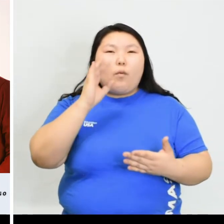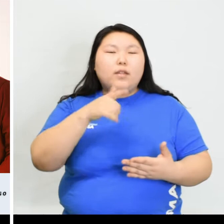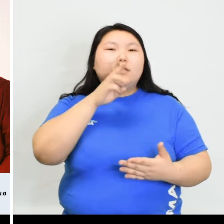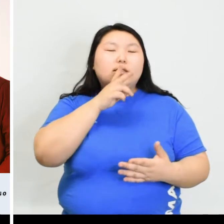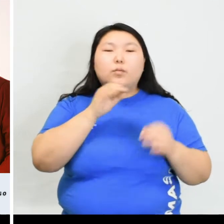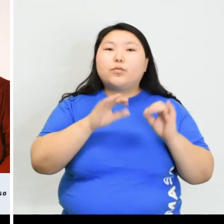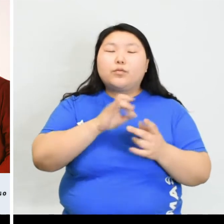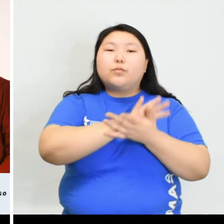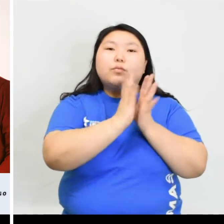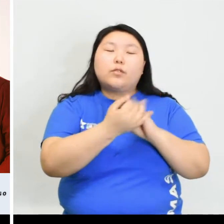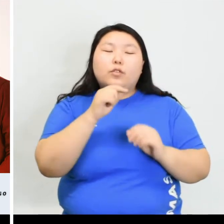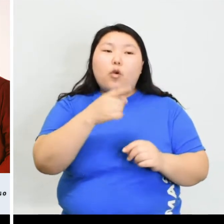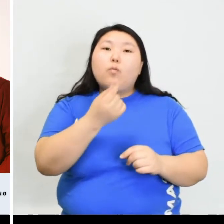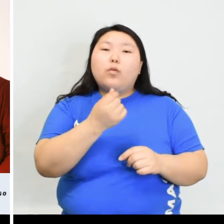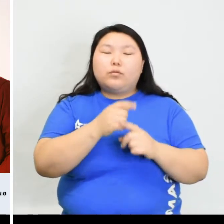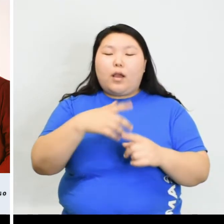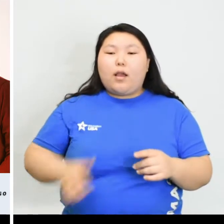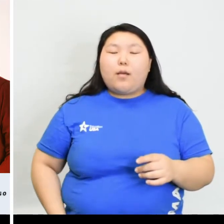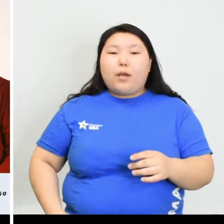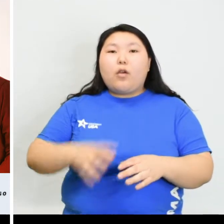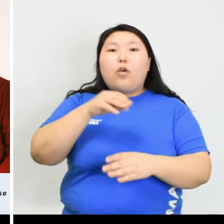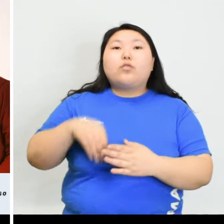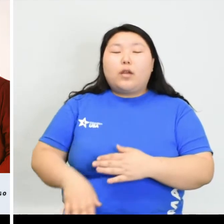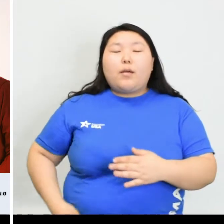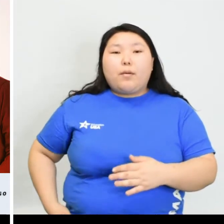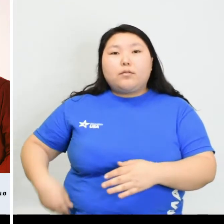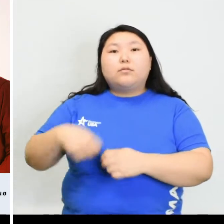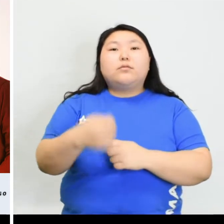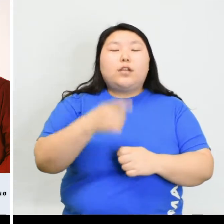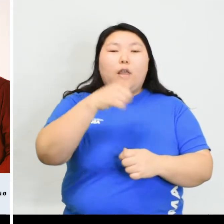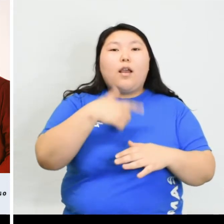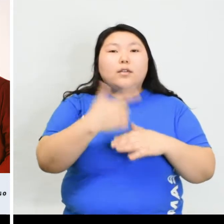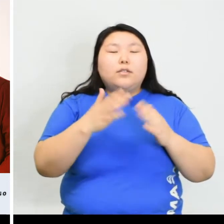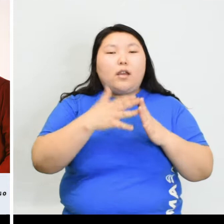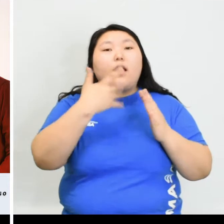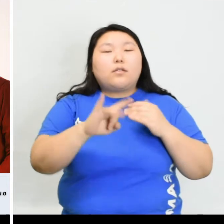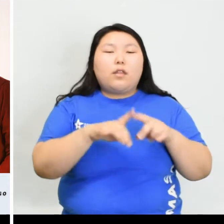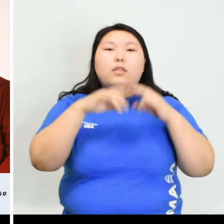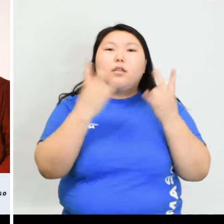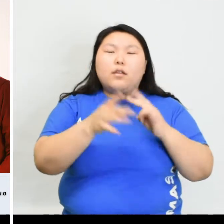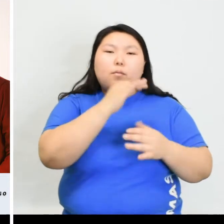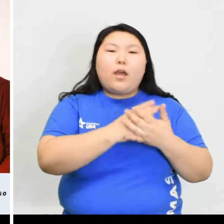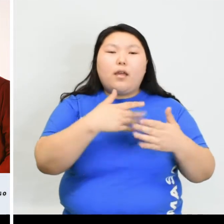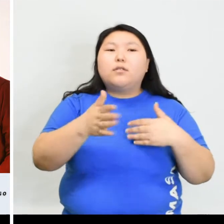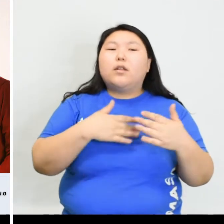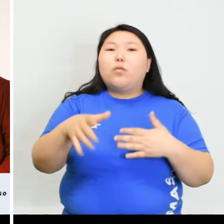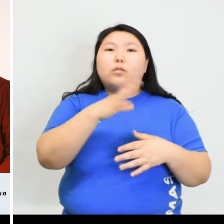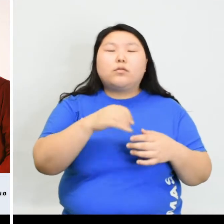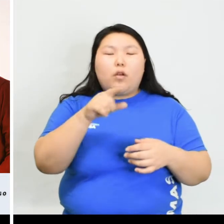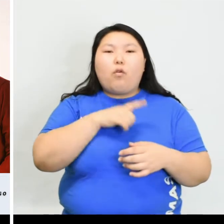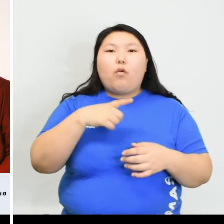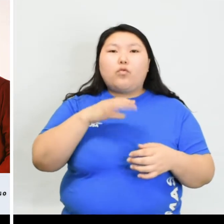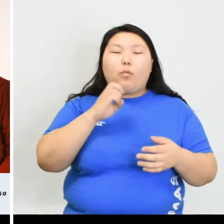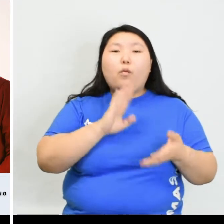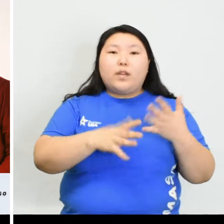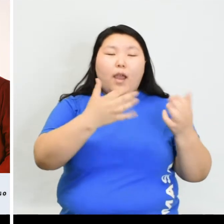гэсэн тэр мөнгө чинь кармант ч авшаа кармансаа гаргаад та хэд гадагшаа гэрээсээ гараад нийгэмд байгаа энэ дэлгүүрүүдэд та хэд хэмээ хөдөлж авна